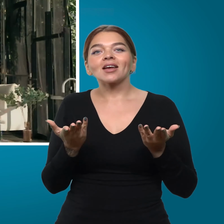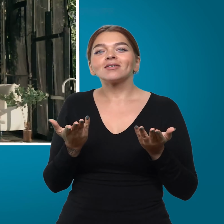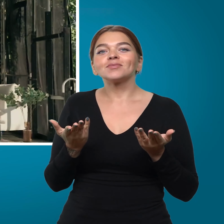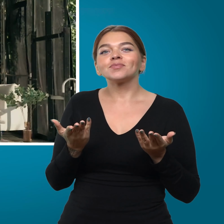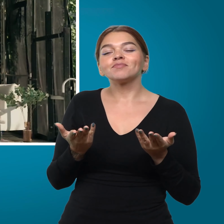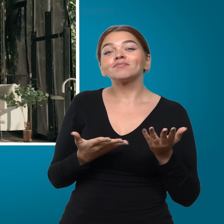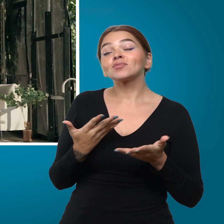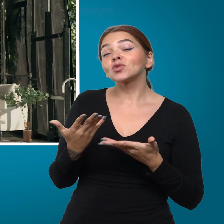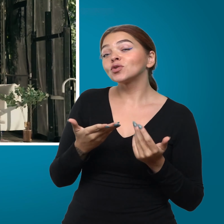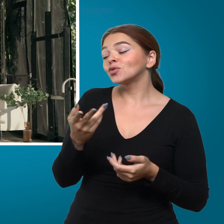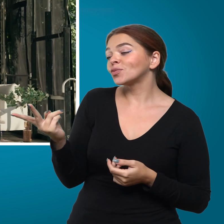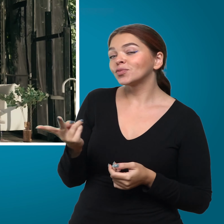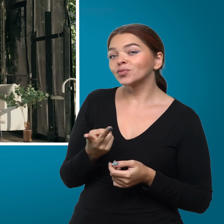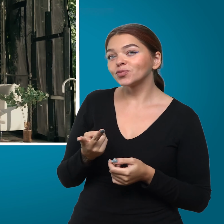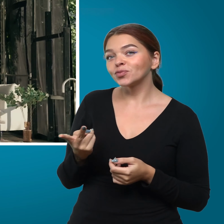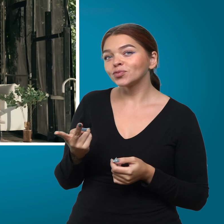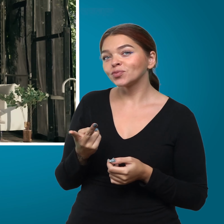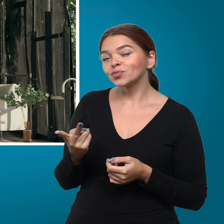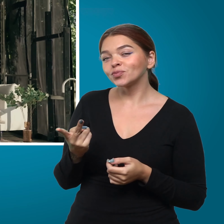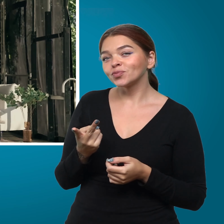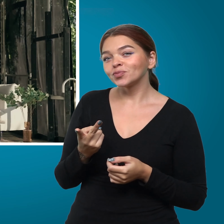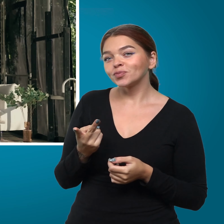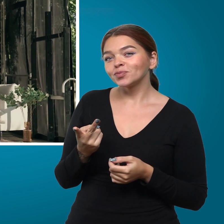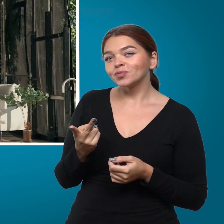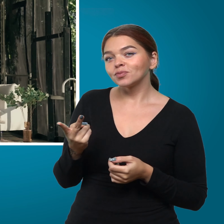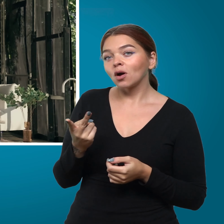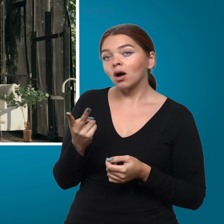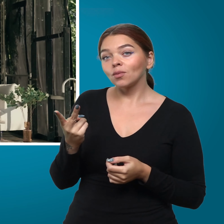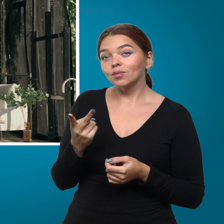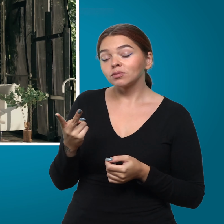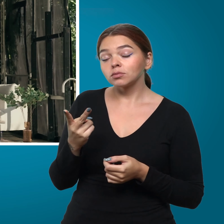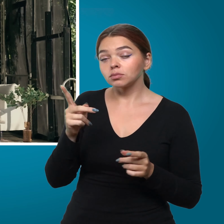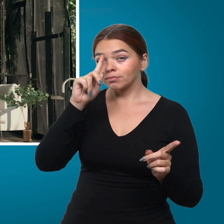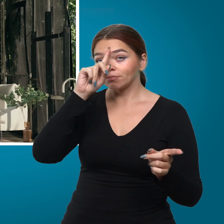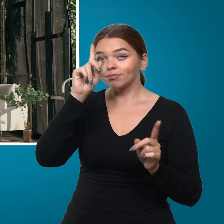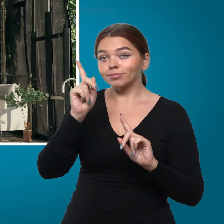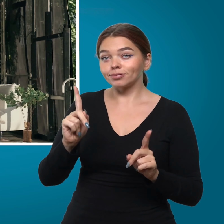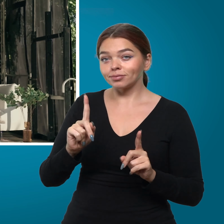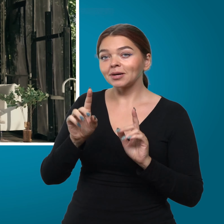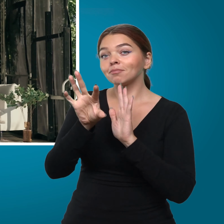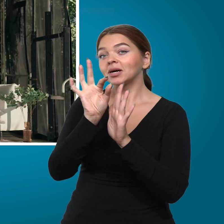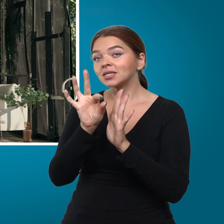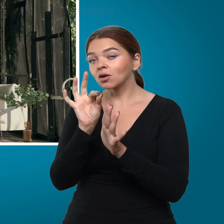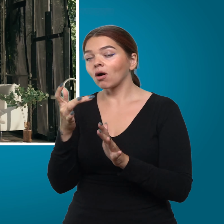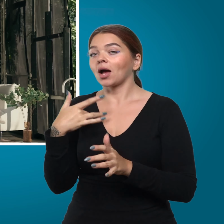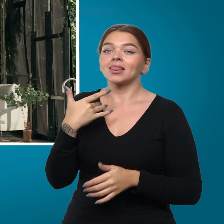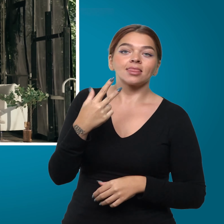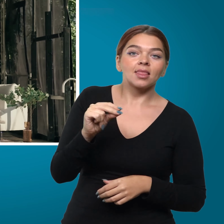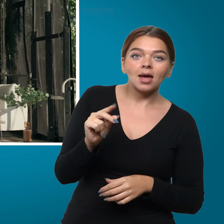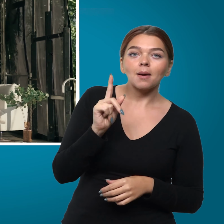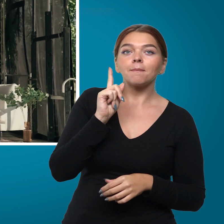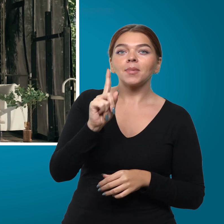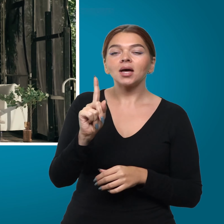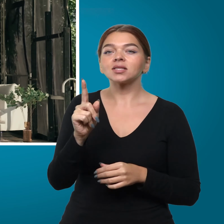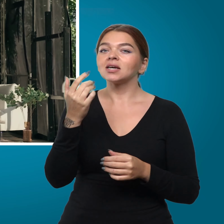ne? Taip, tai jūs pasirinkot visai ne,